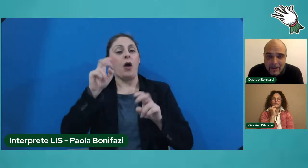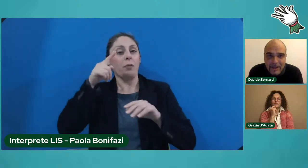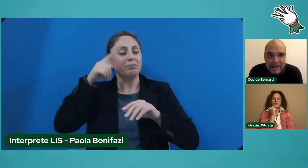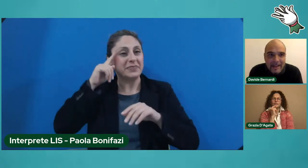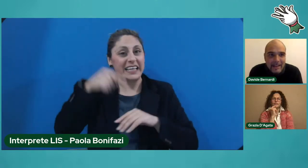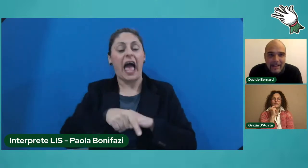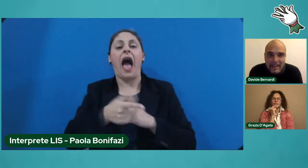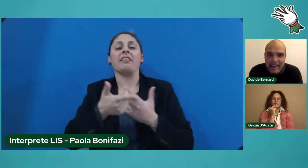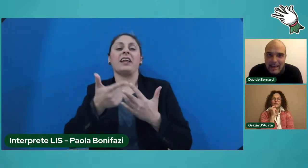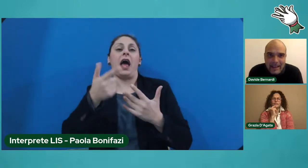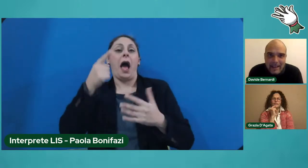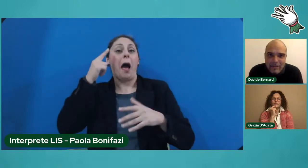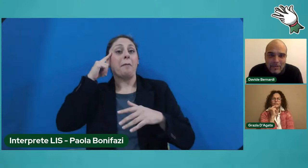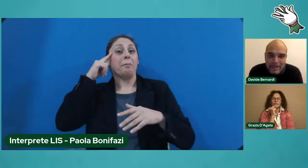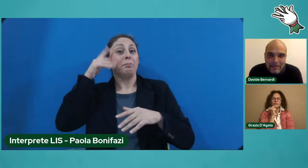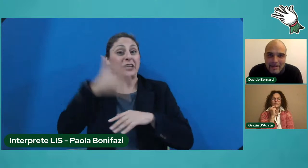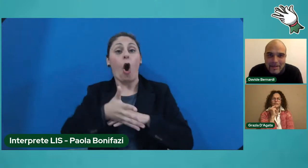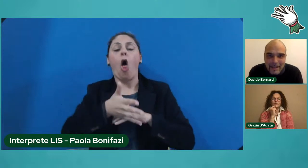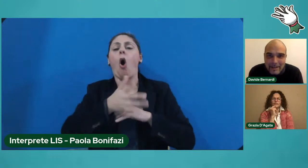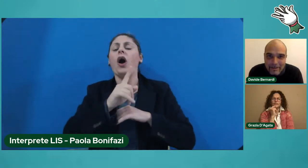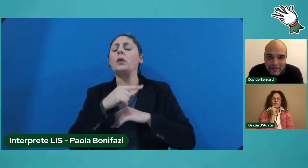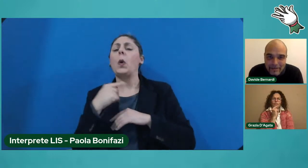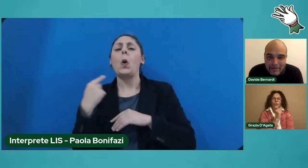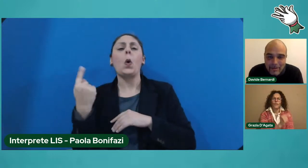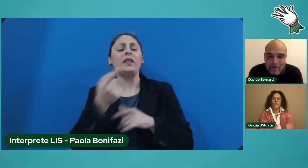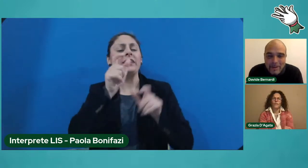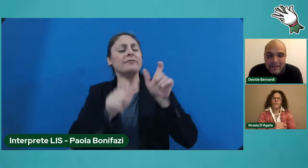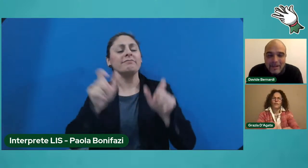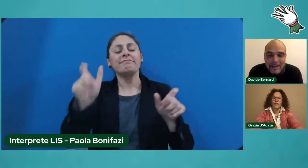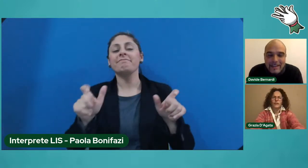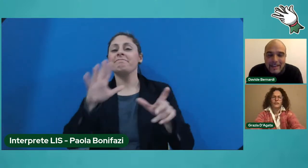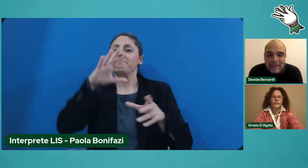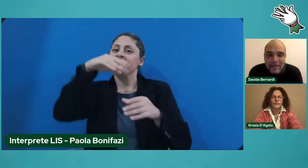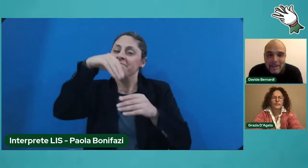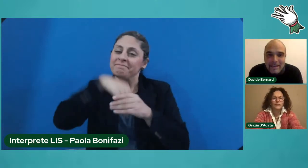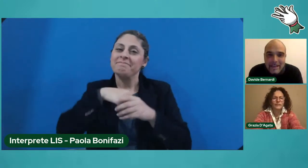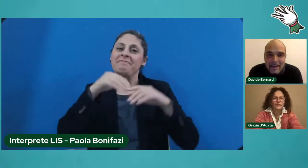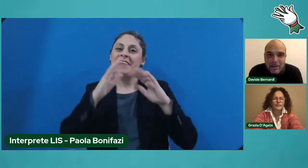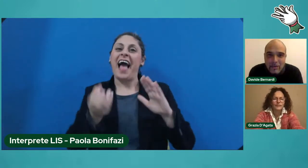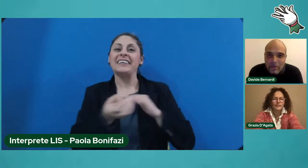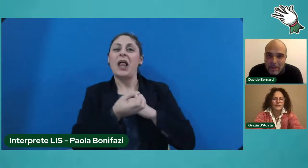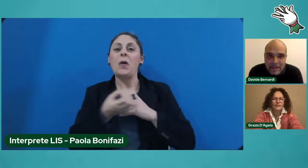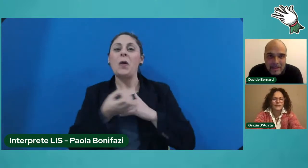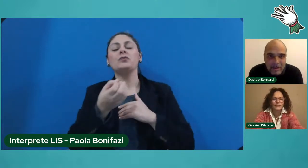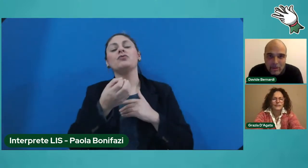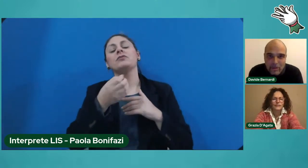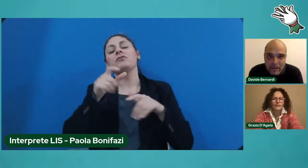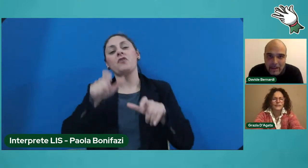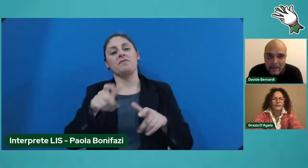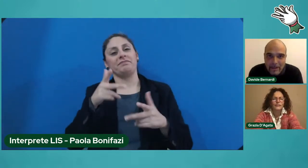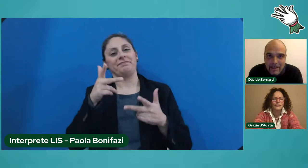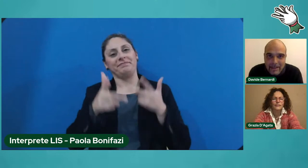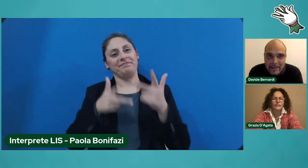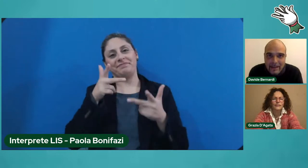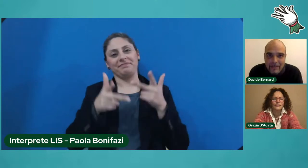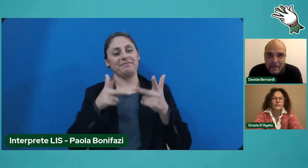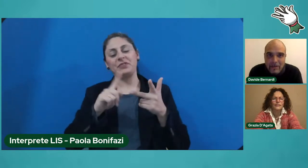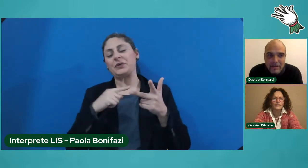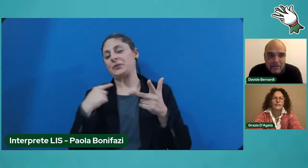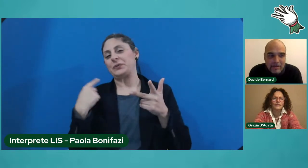psicologa e tutte le persone che appunto ruotano all'interno di essa. Utilizzano tutti la lingua dei segni e questo